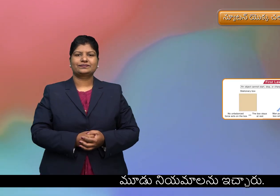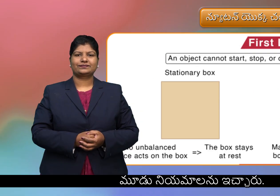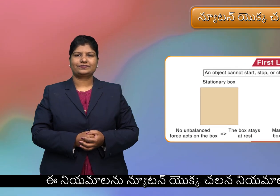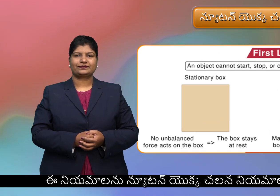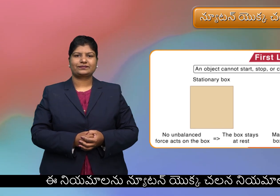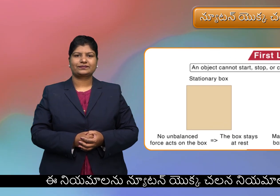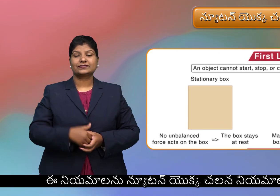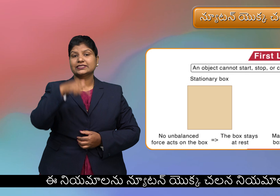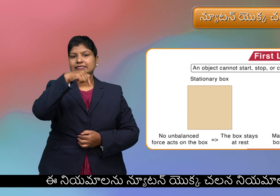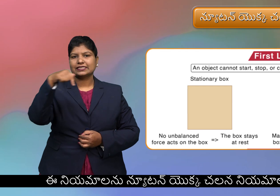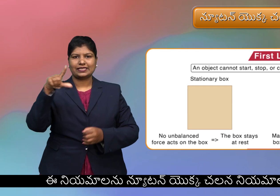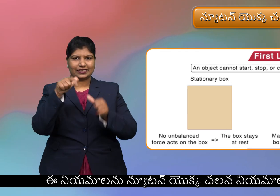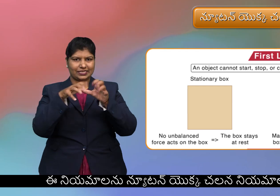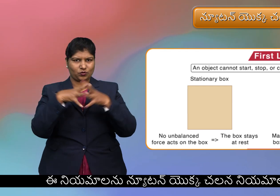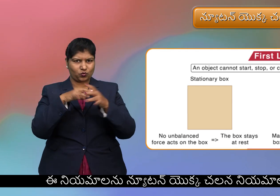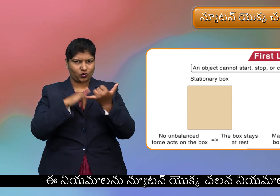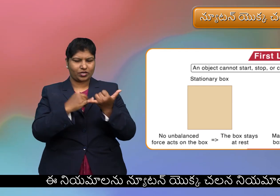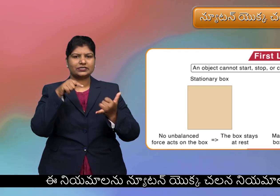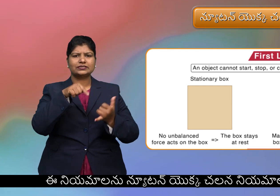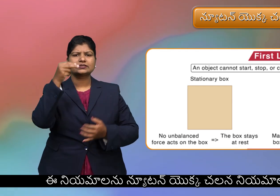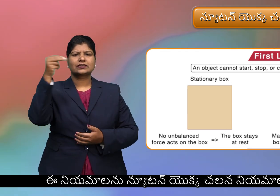ఈ నియమాలను న్యూటన్ యొక్క చలన నియమాలు అంటారు.